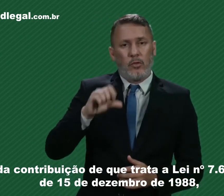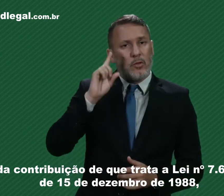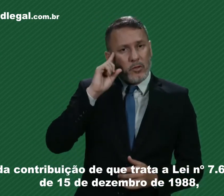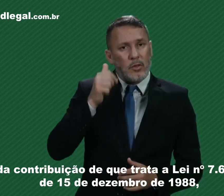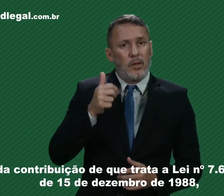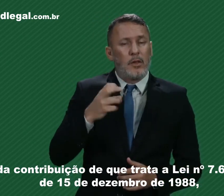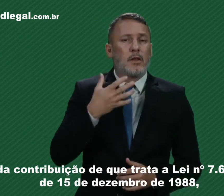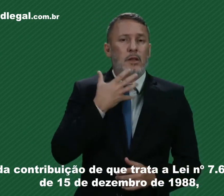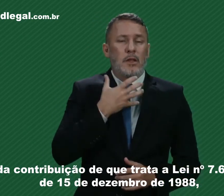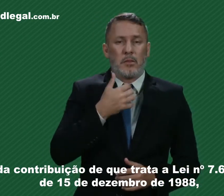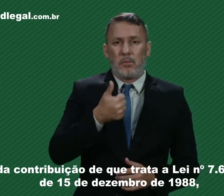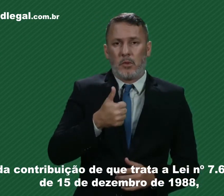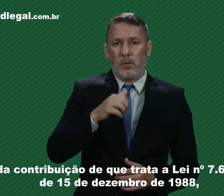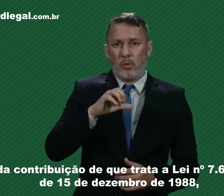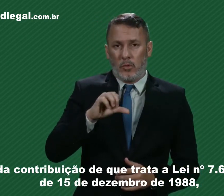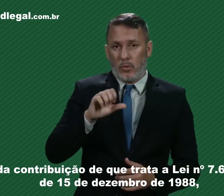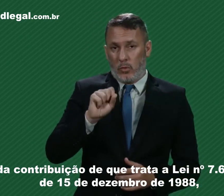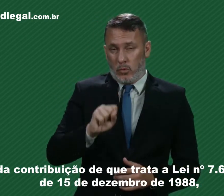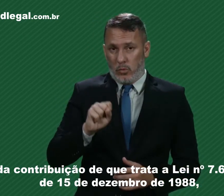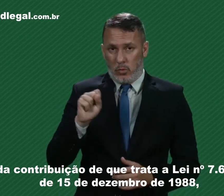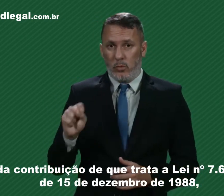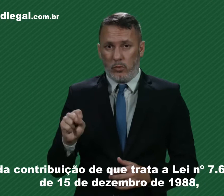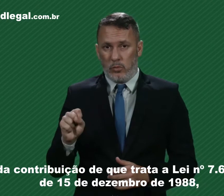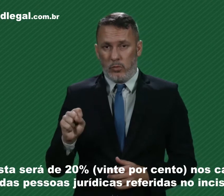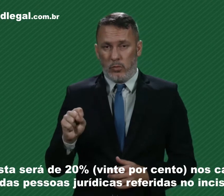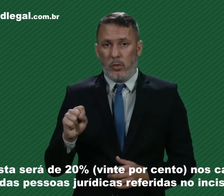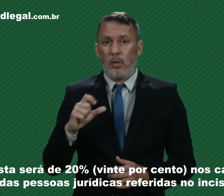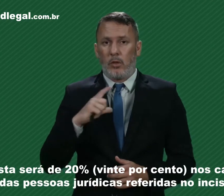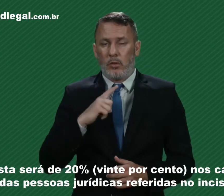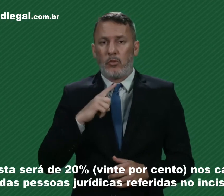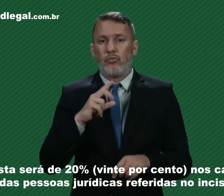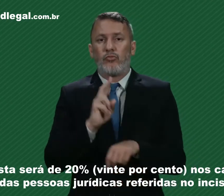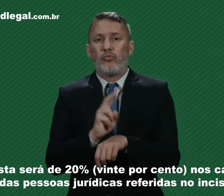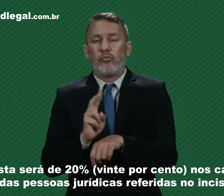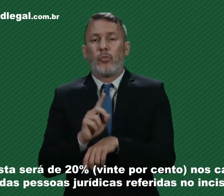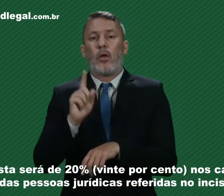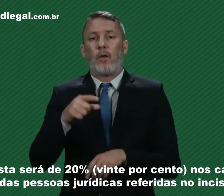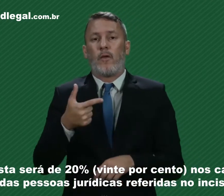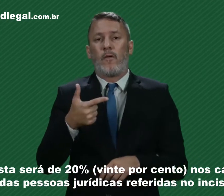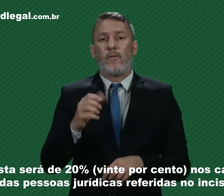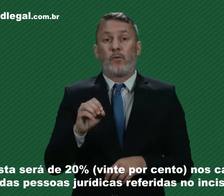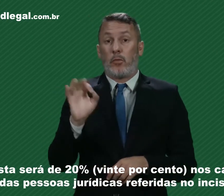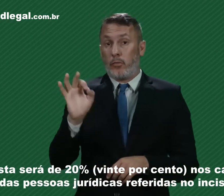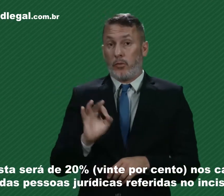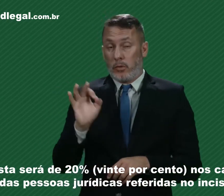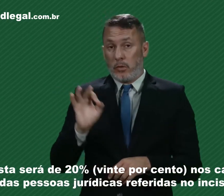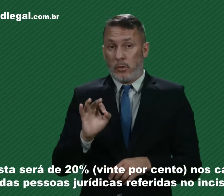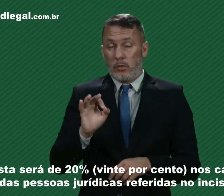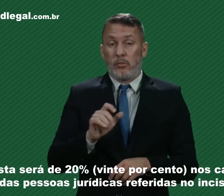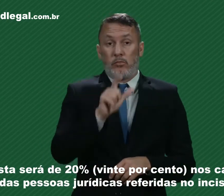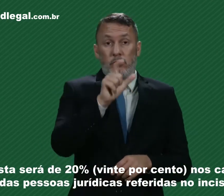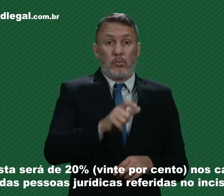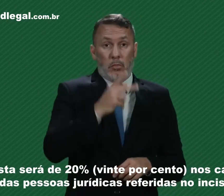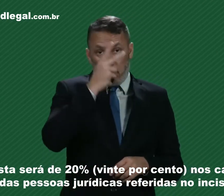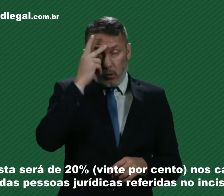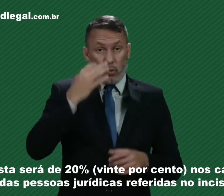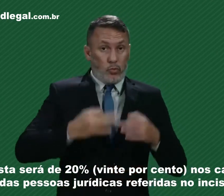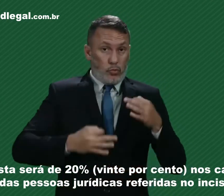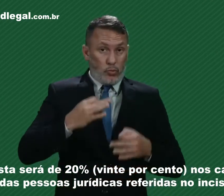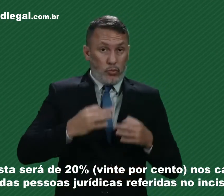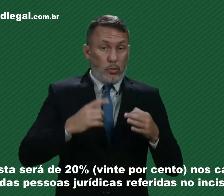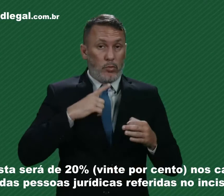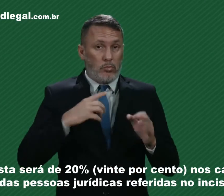7.689, de 15 de dezembro de 1988, esta será de 20% nos casos das pessoas